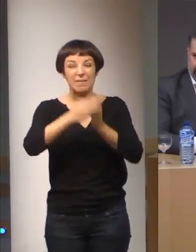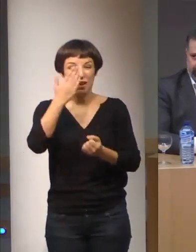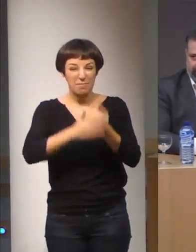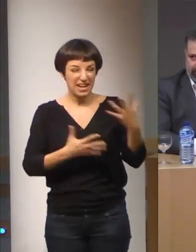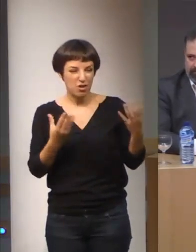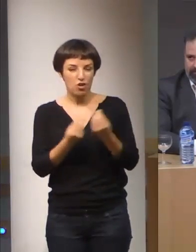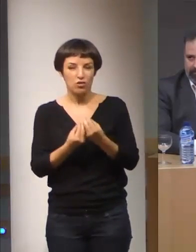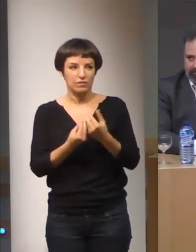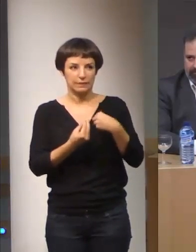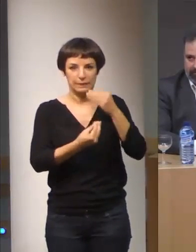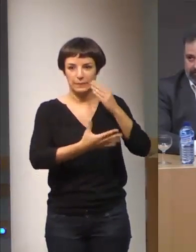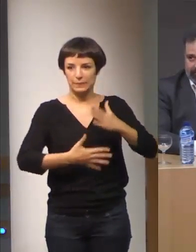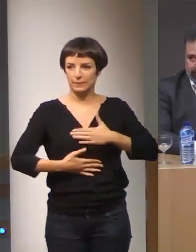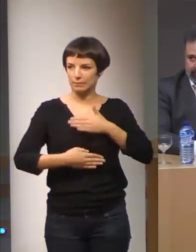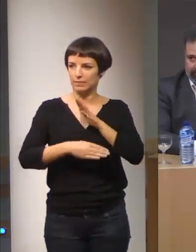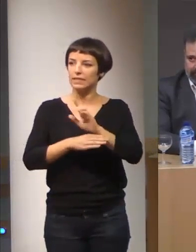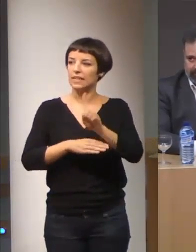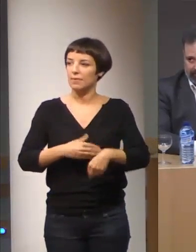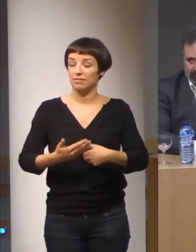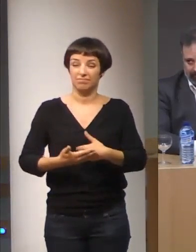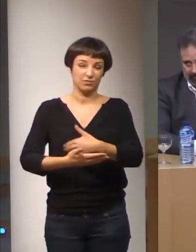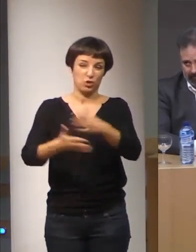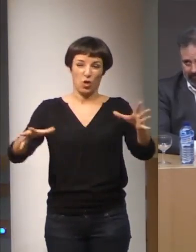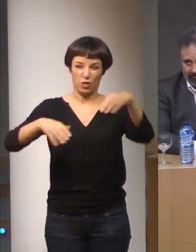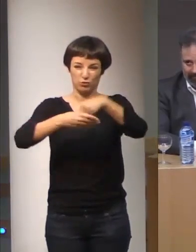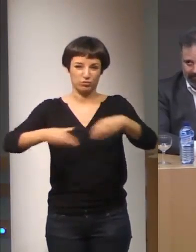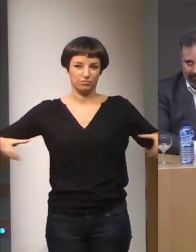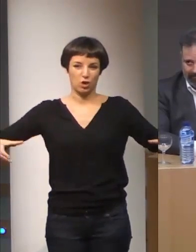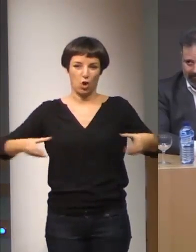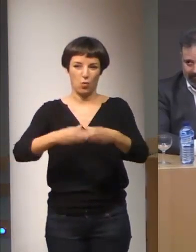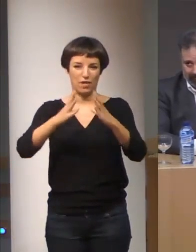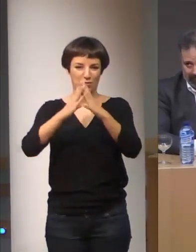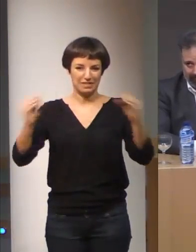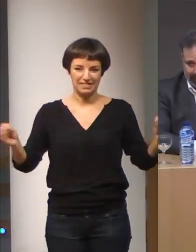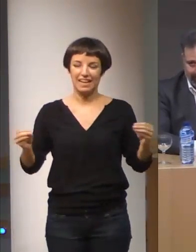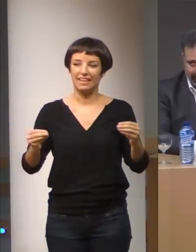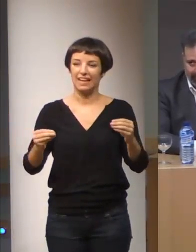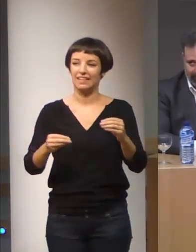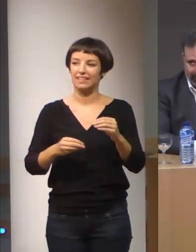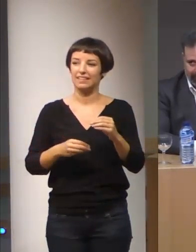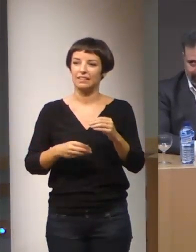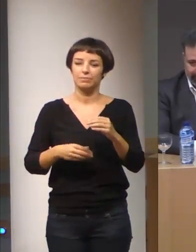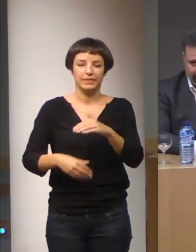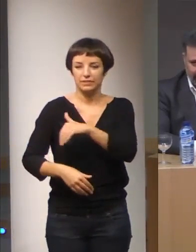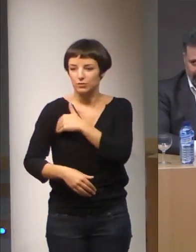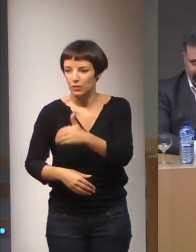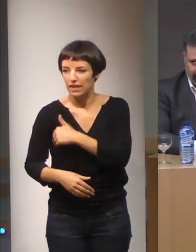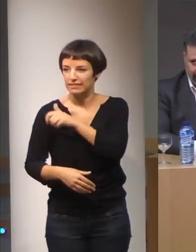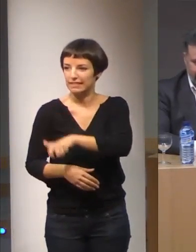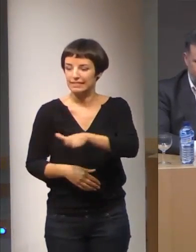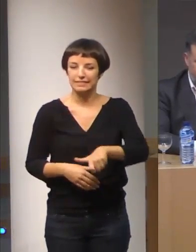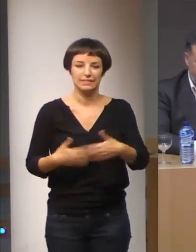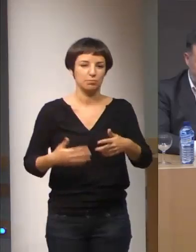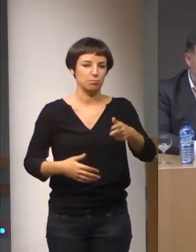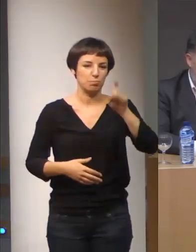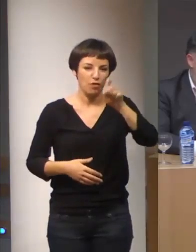mañana y en nombre de todos los que formamos parte de esta comunidad Universitaria tanto estudiantes como